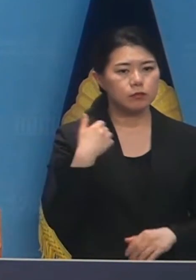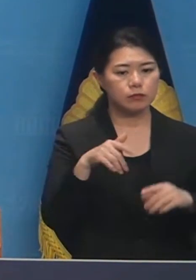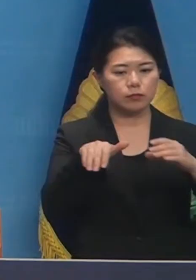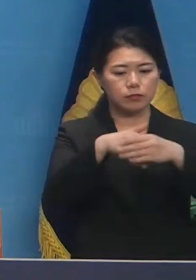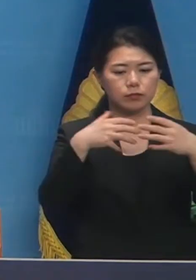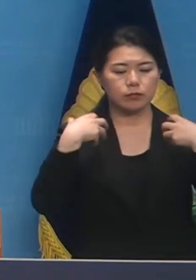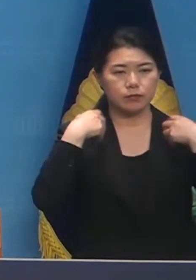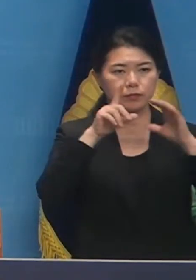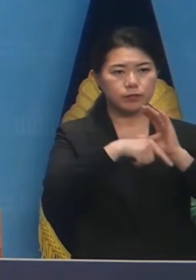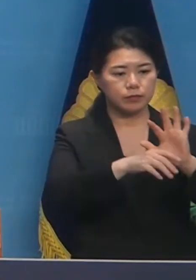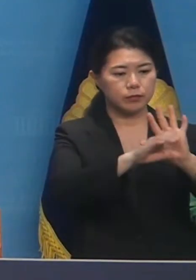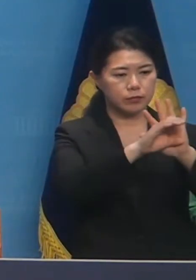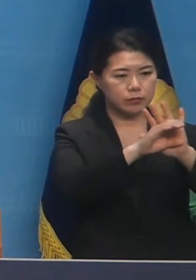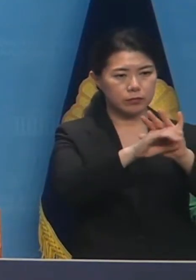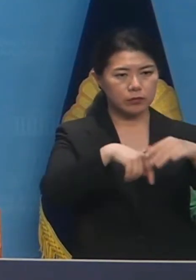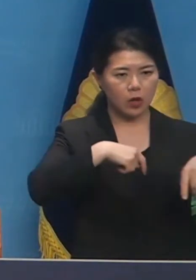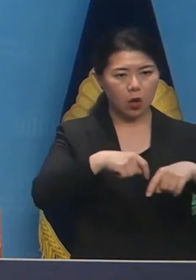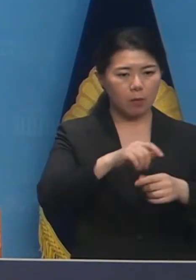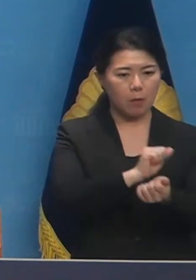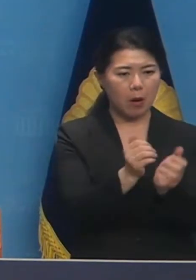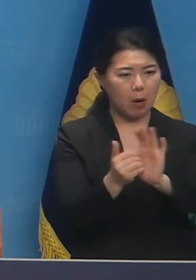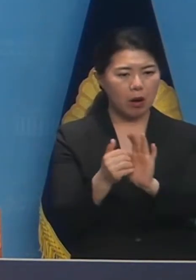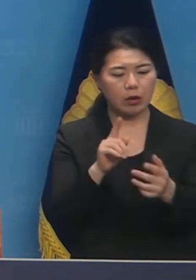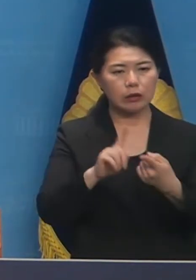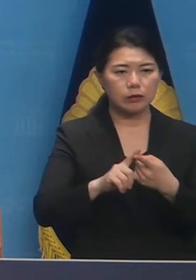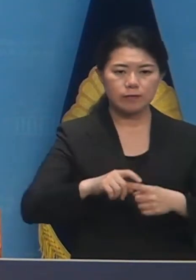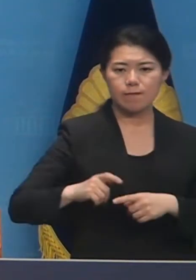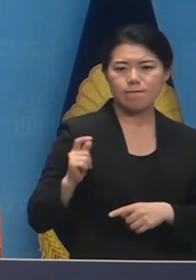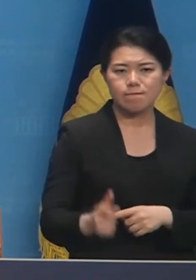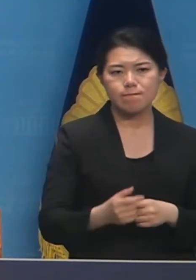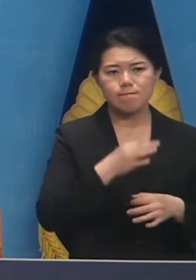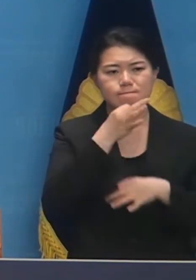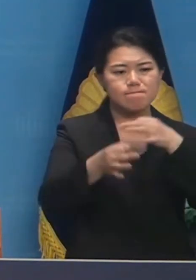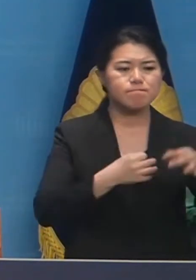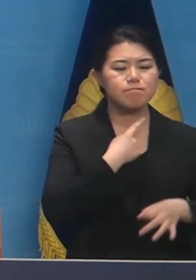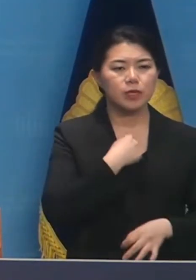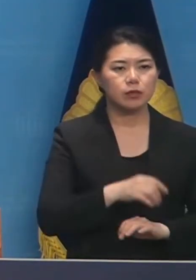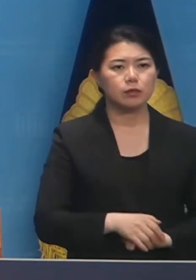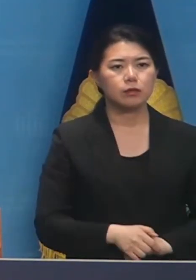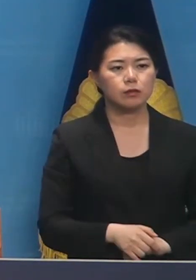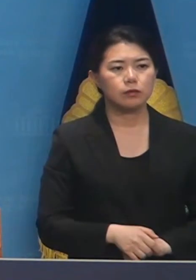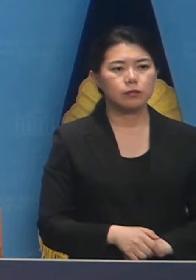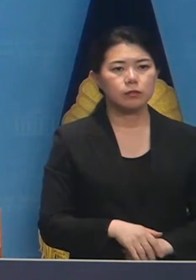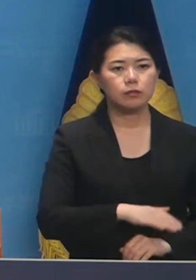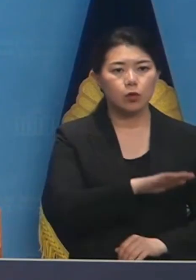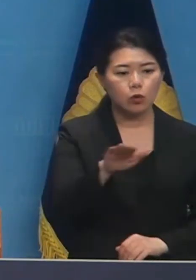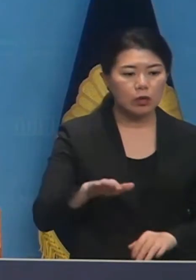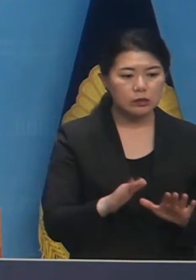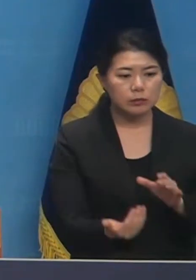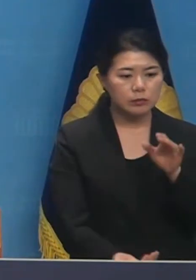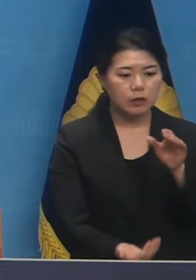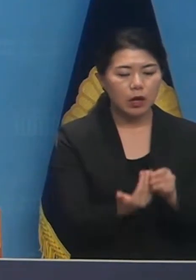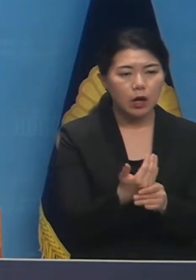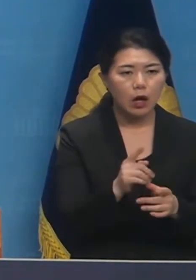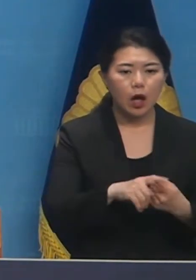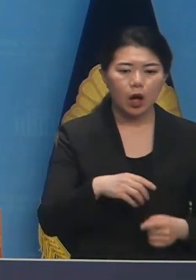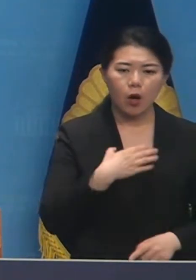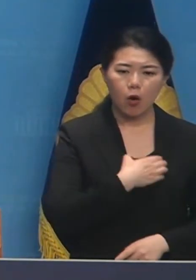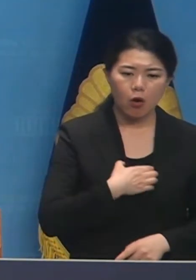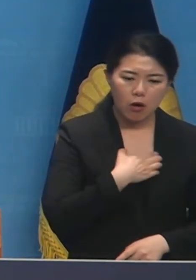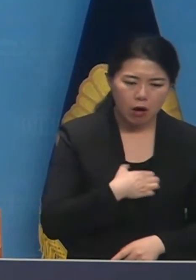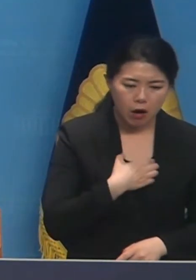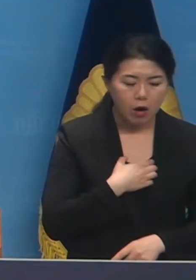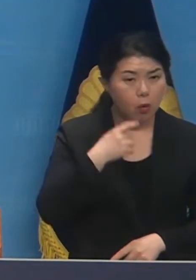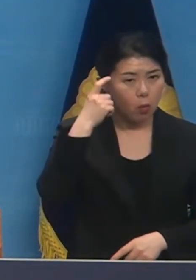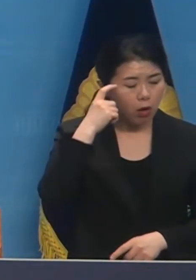정부 때도 코로나 정치 방역에 대해서 강력하게 목소리를 냈습니다. 우리가 이번 사태를 걱정하고